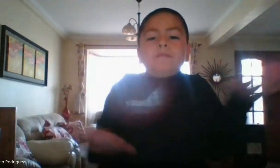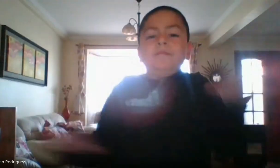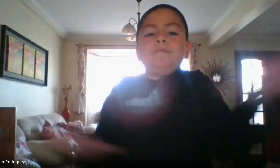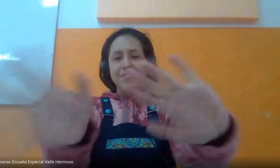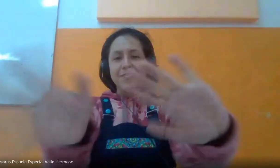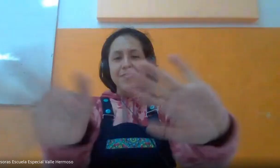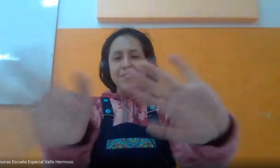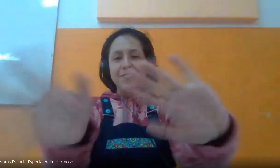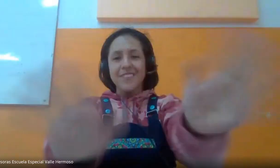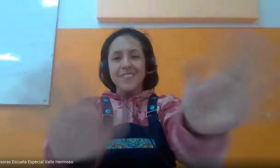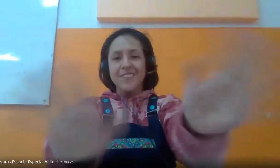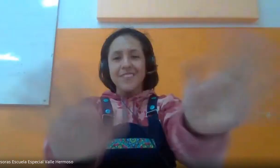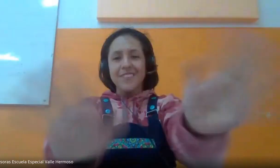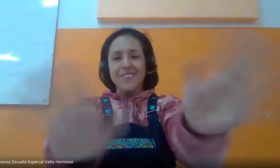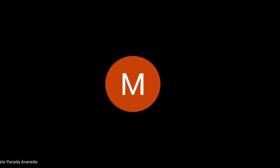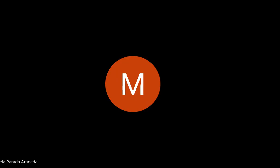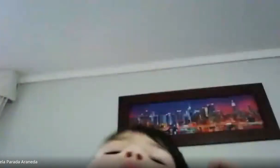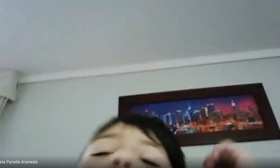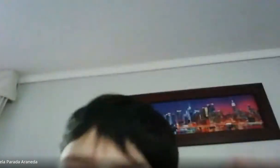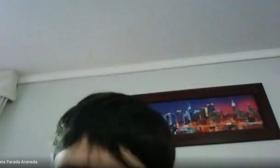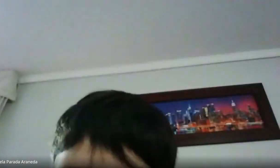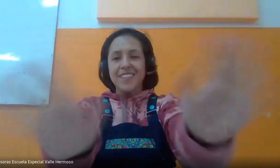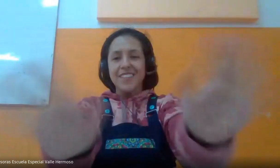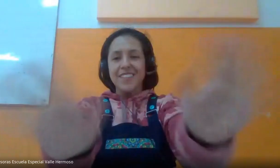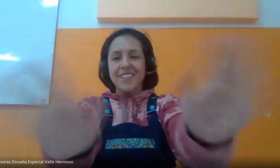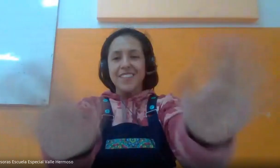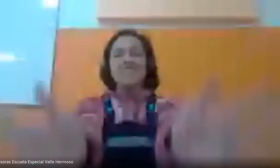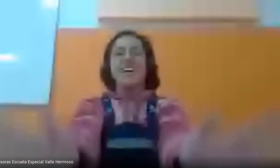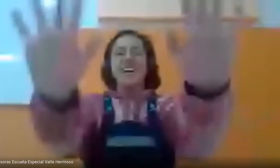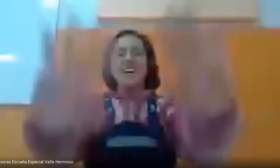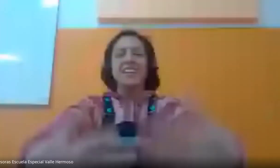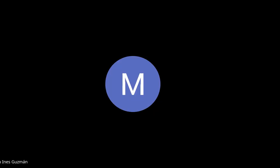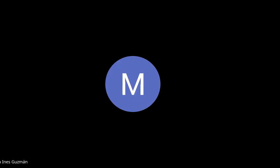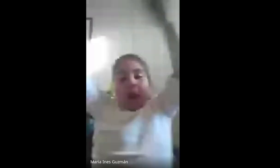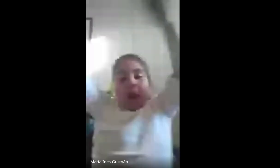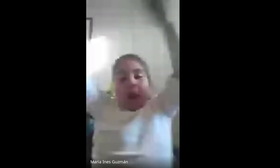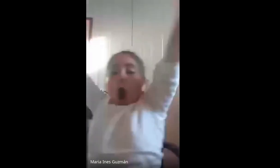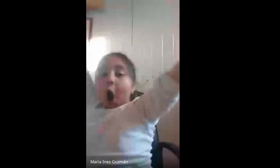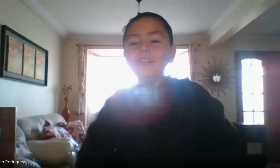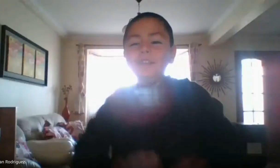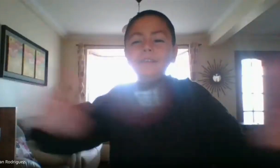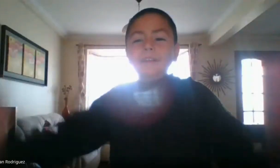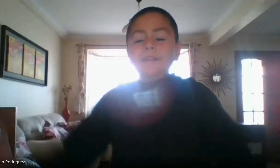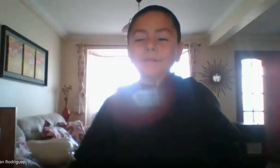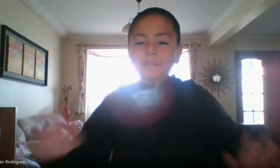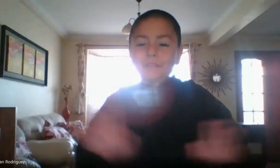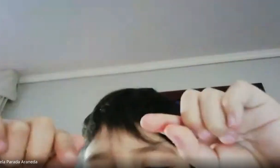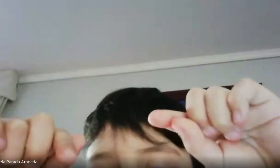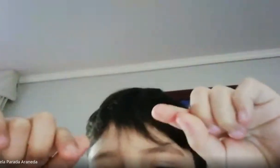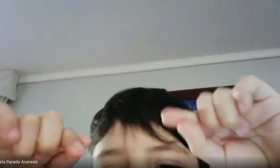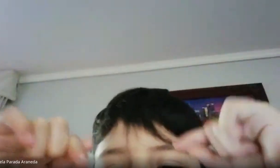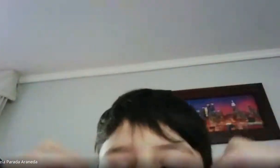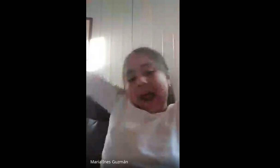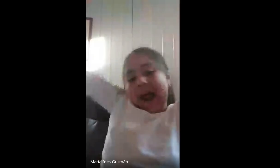Y volvemos a empezar. Hola, hola para ti, para